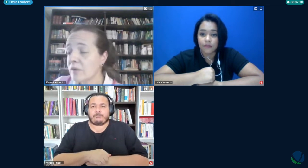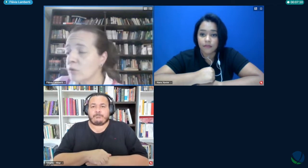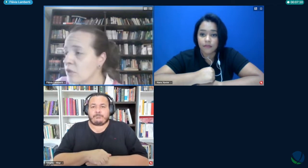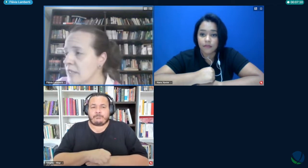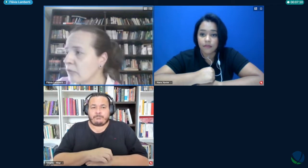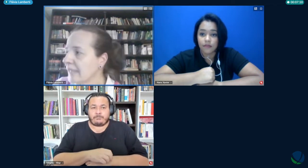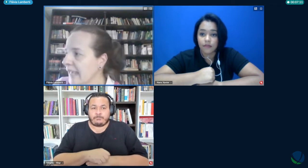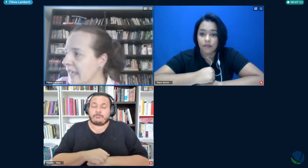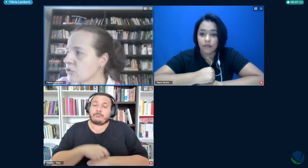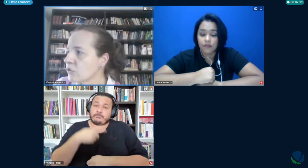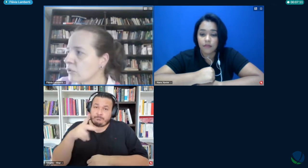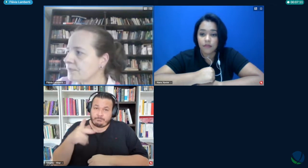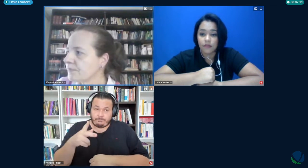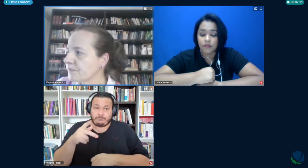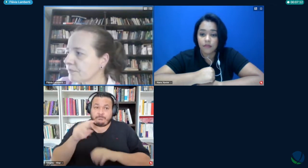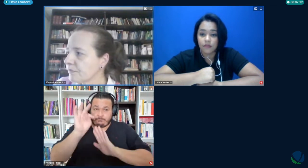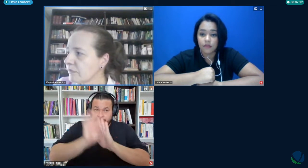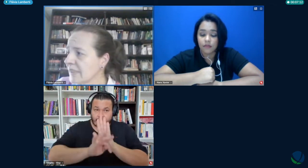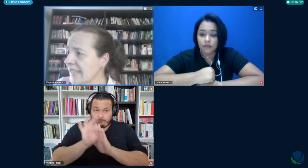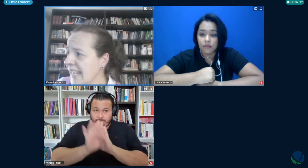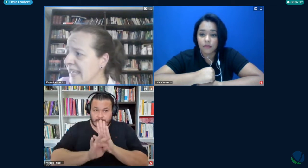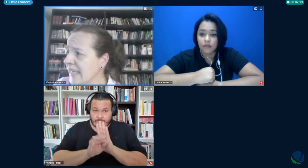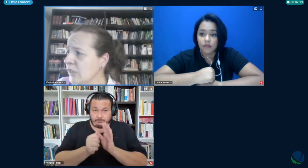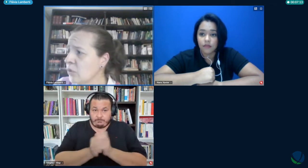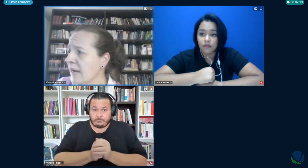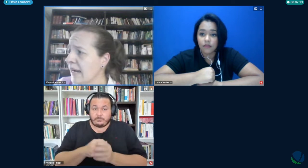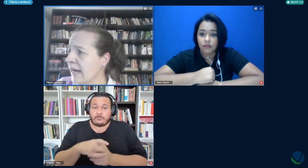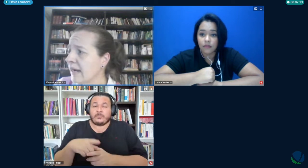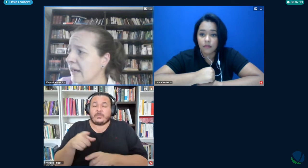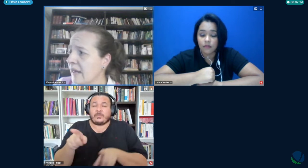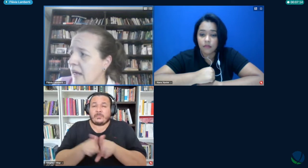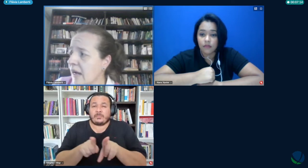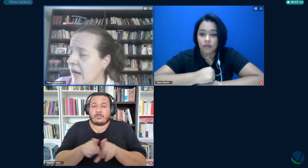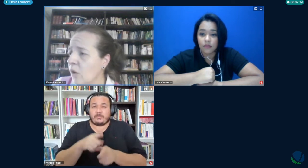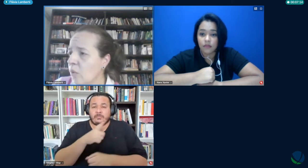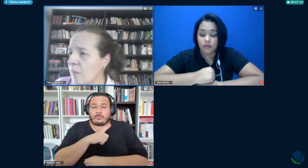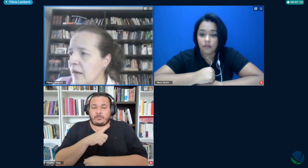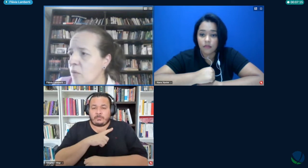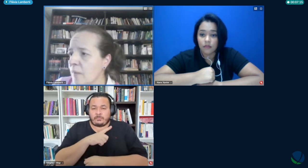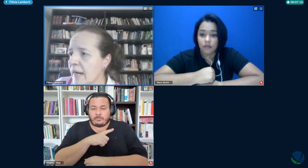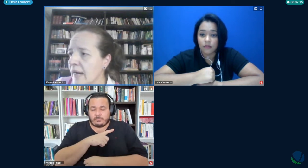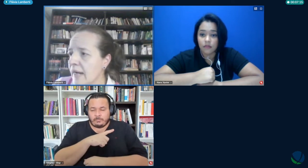Então, no seu texto, tem ainda